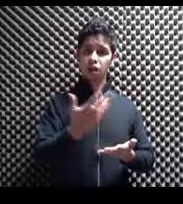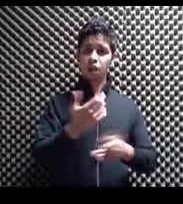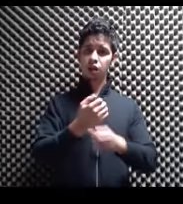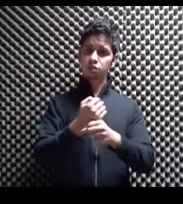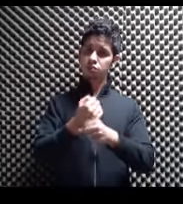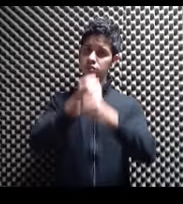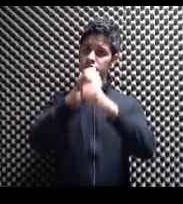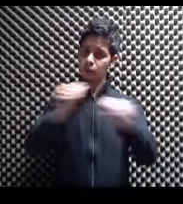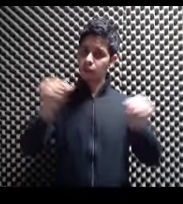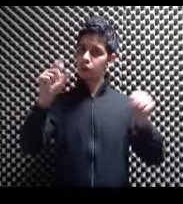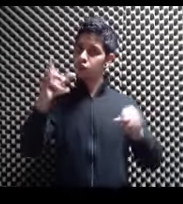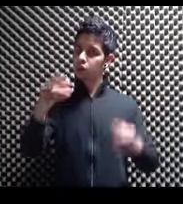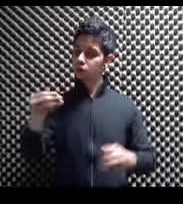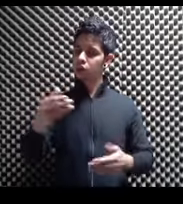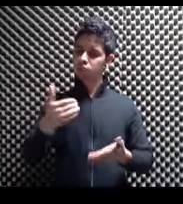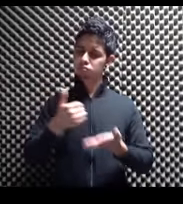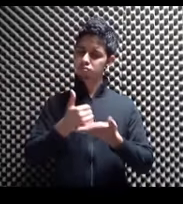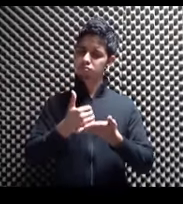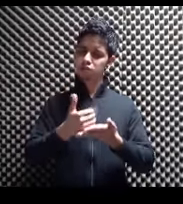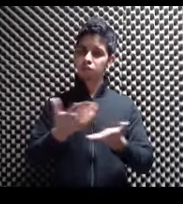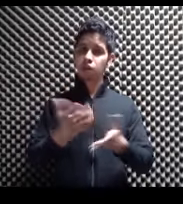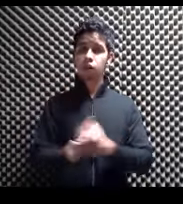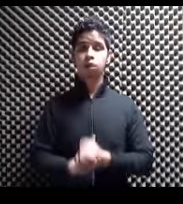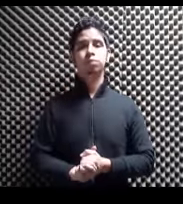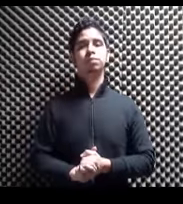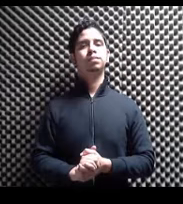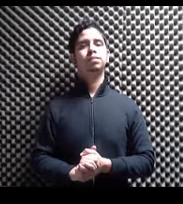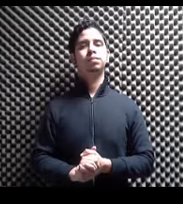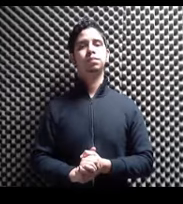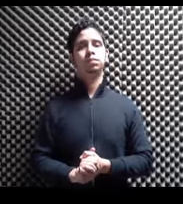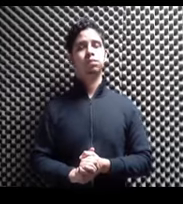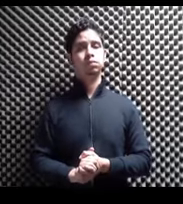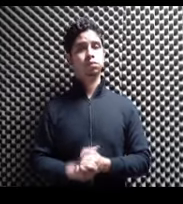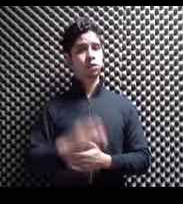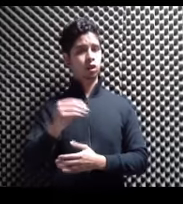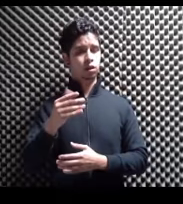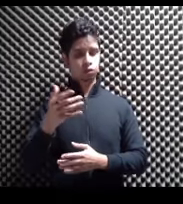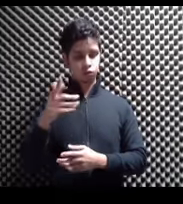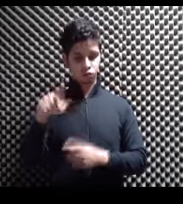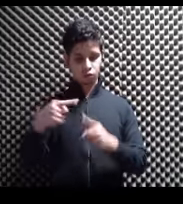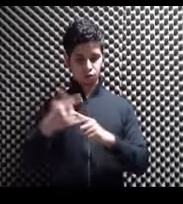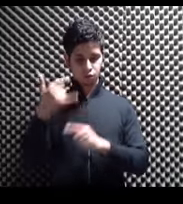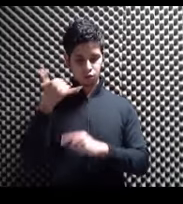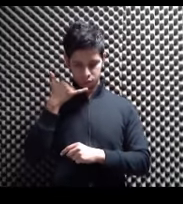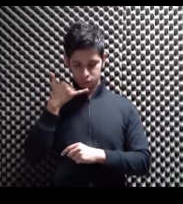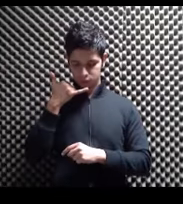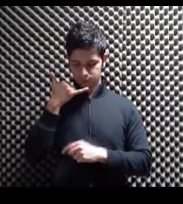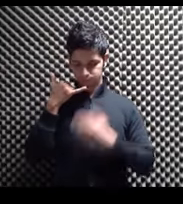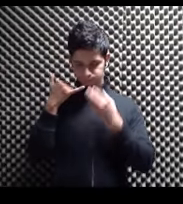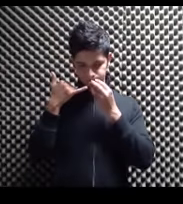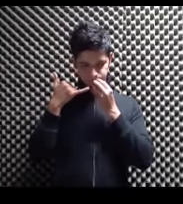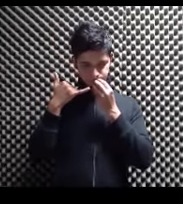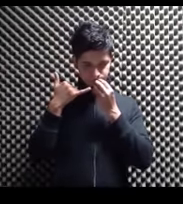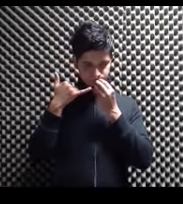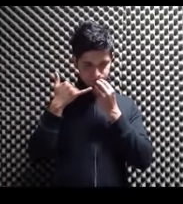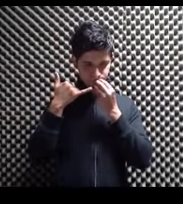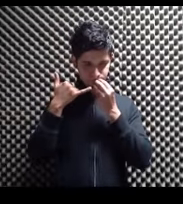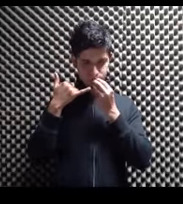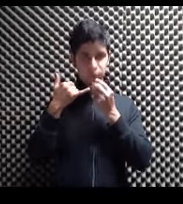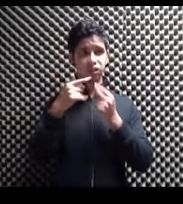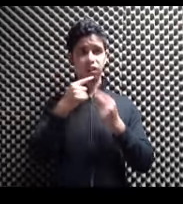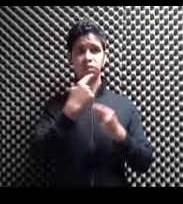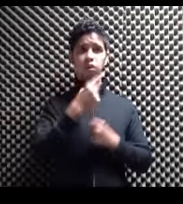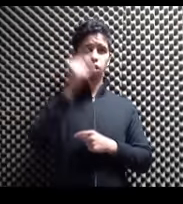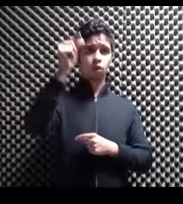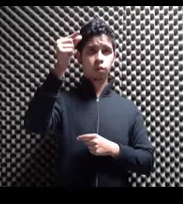Exacto. Y pues nos dimos la tarea a través de esa llamada de trabajar. Nos dimos que pues, el gobierno no contaba con un plan para